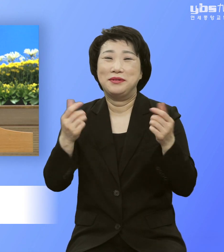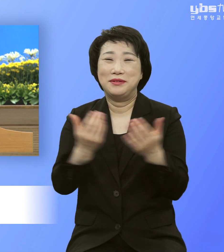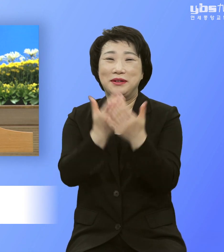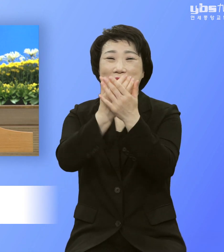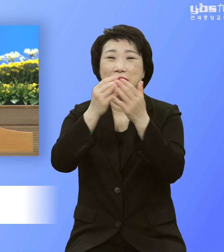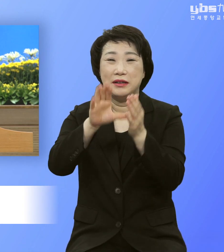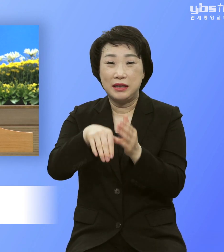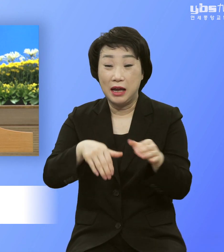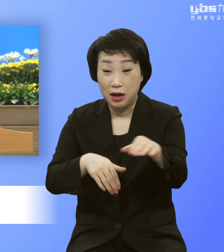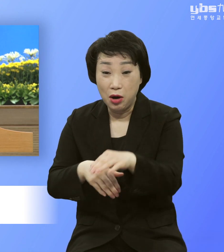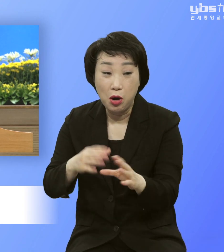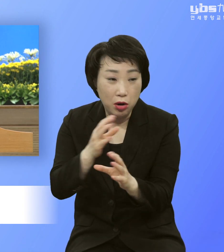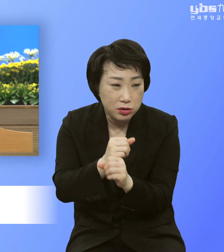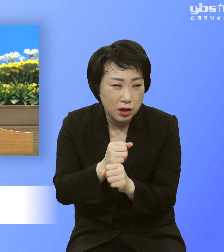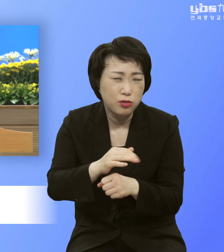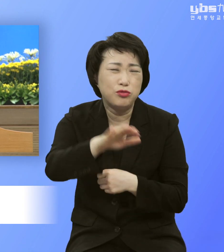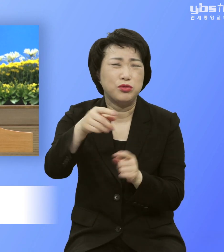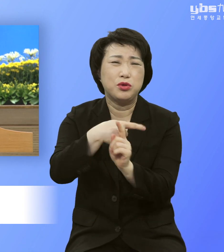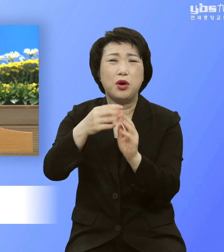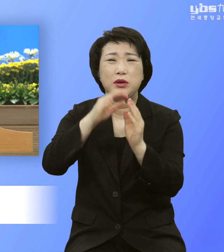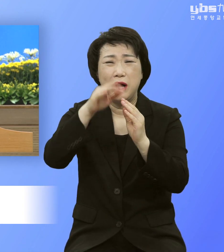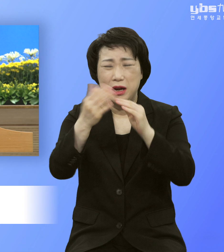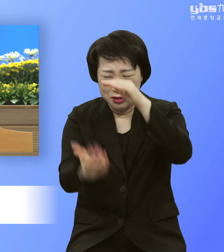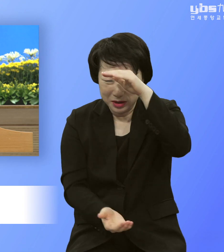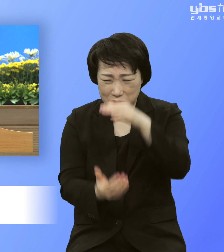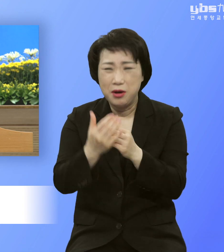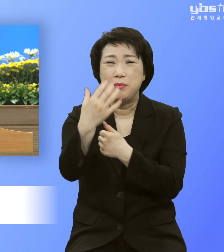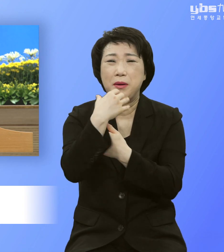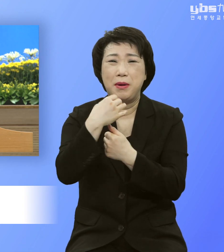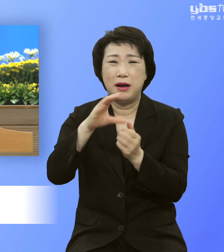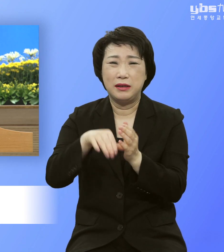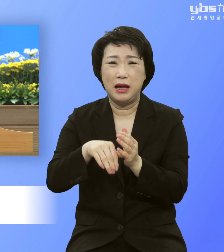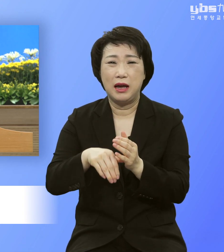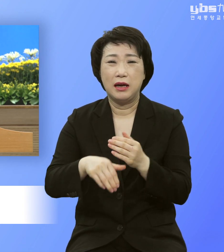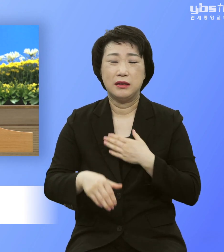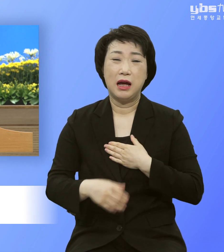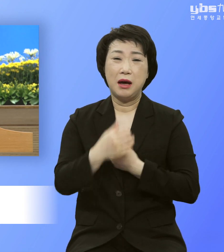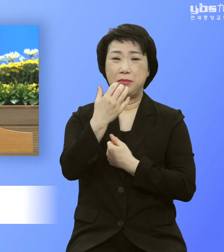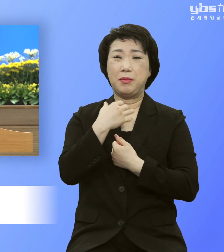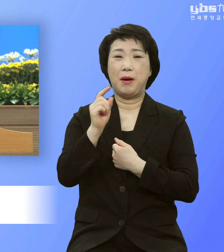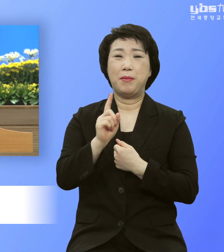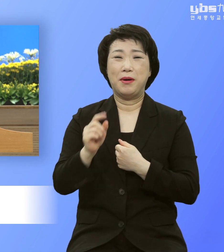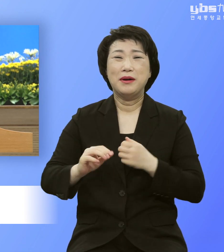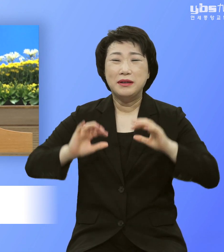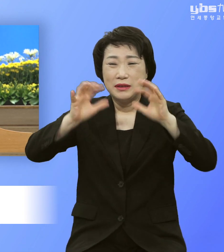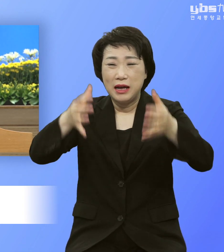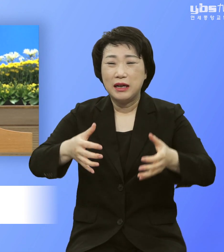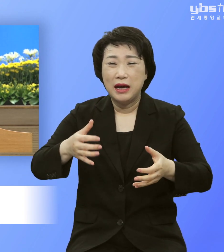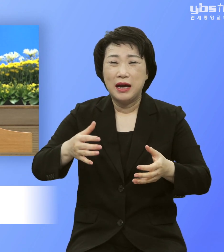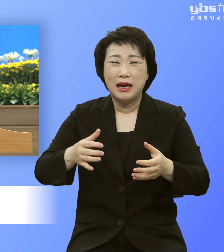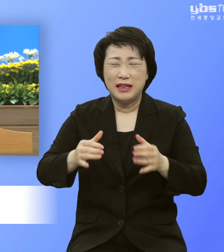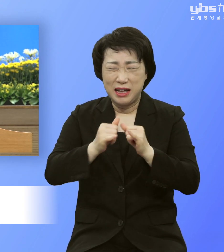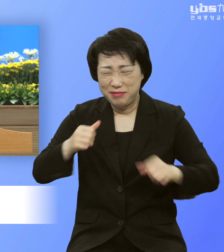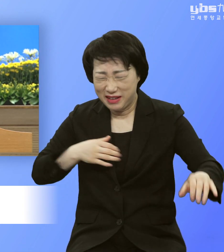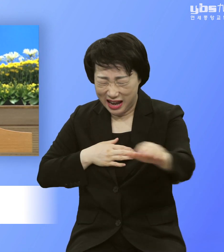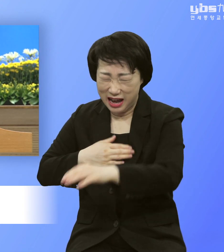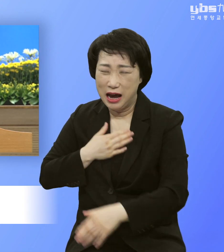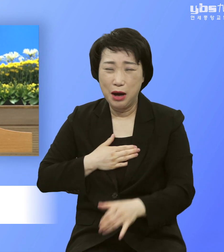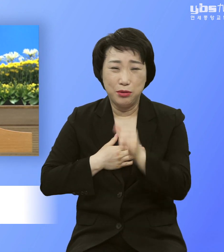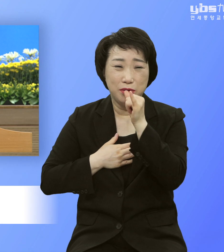우리 교회가 최고로 핍박받을 때요. 내가 핍박받는 것은 전 세계 한인들이 다 알고